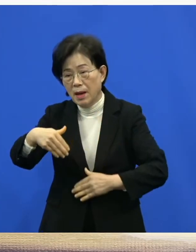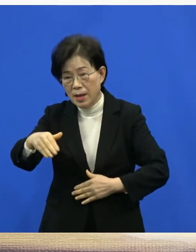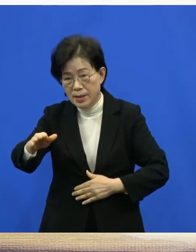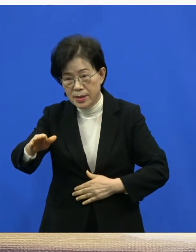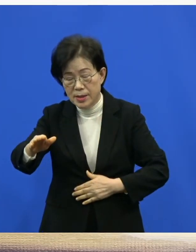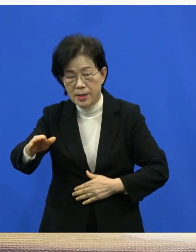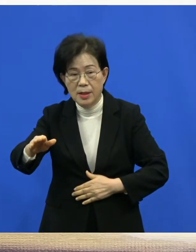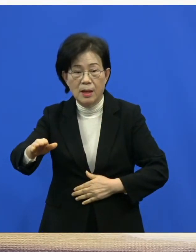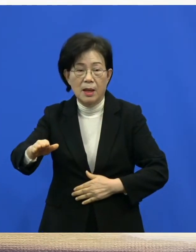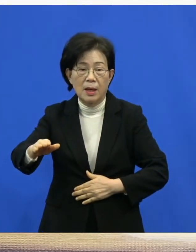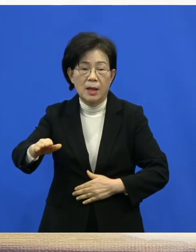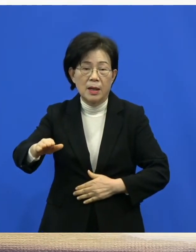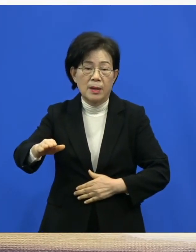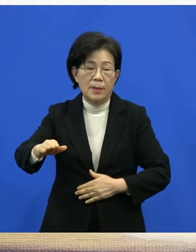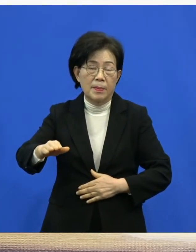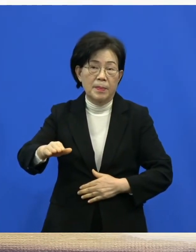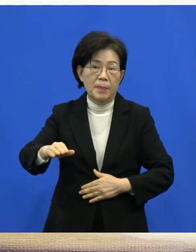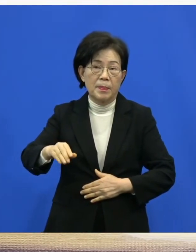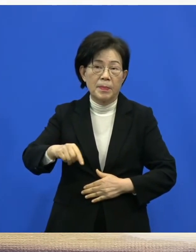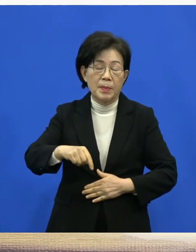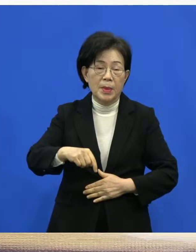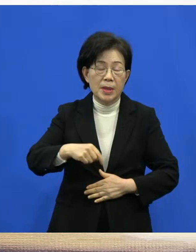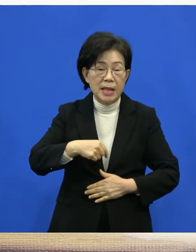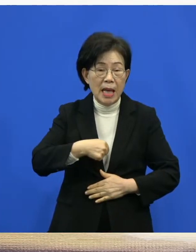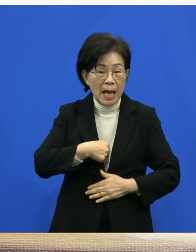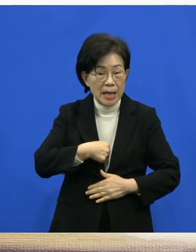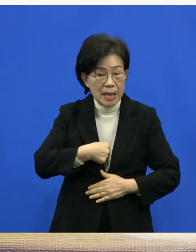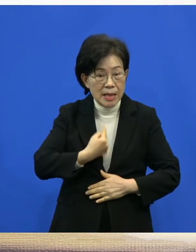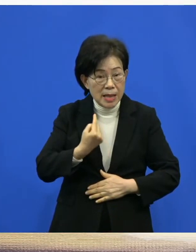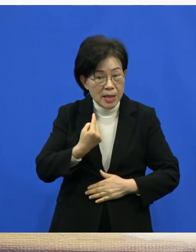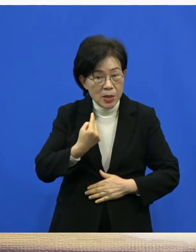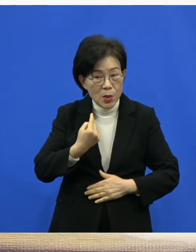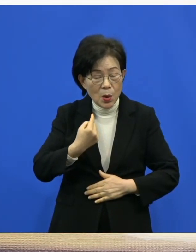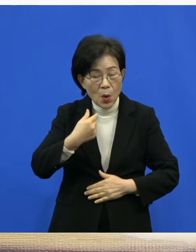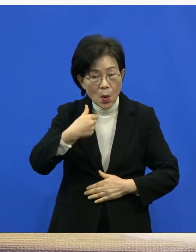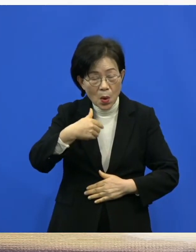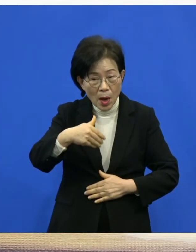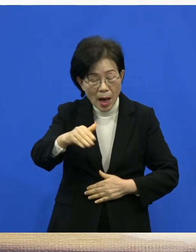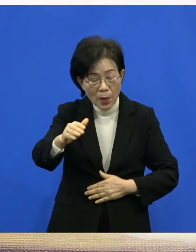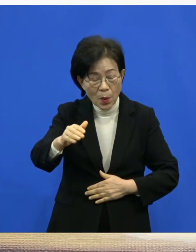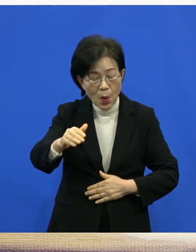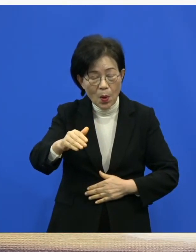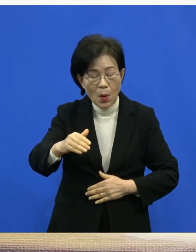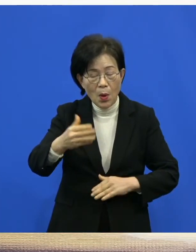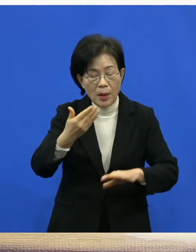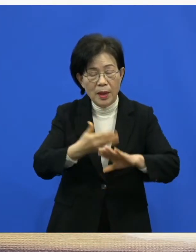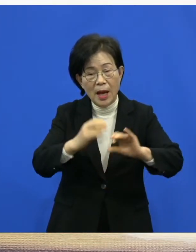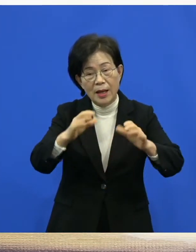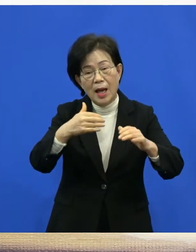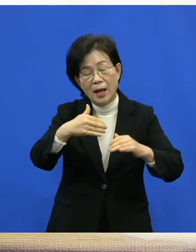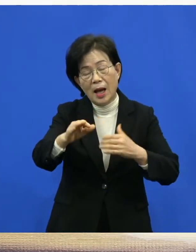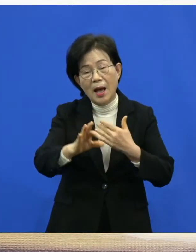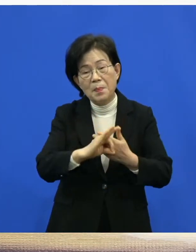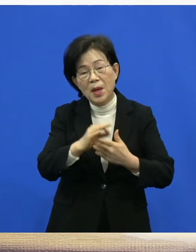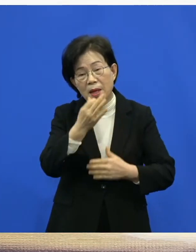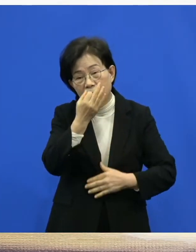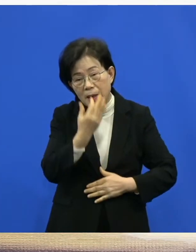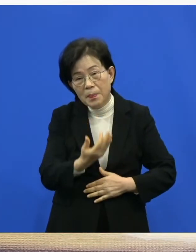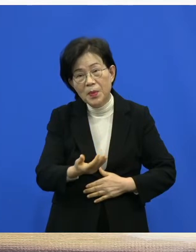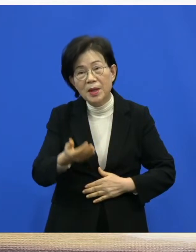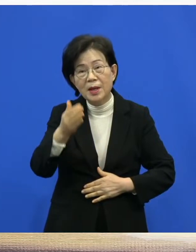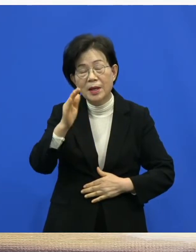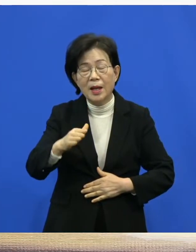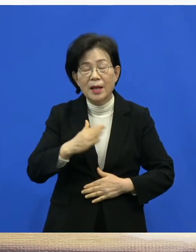여러분, 자기 발로 이민을 가도 힘들어요. 다른 문화에 사는 거. 저는 다른